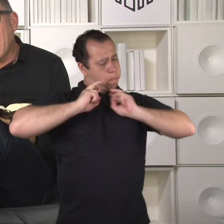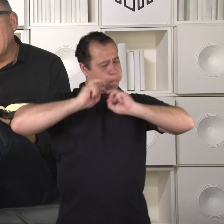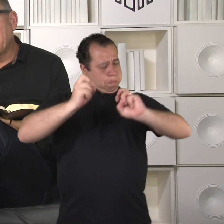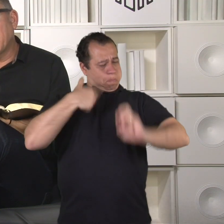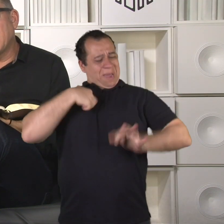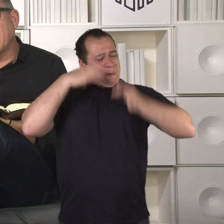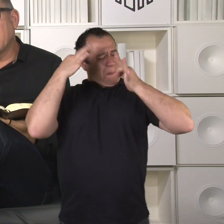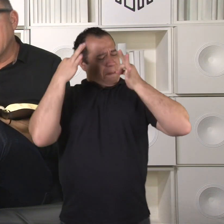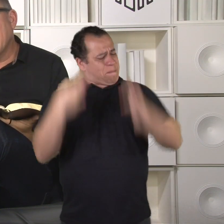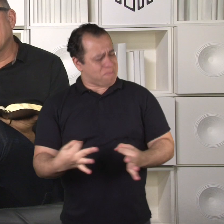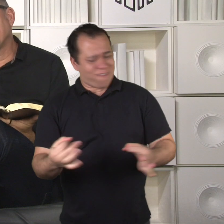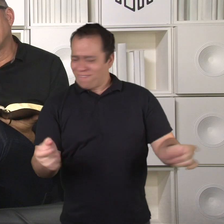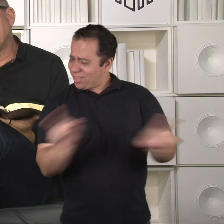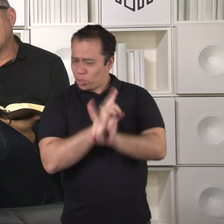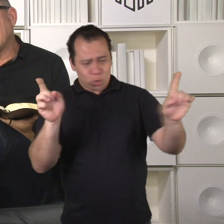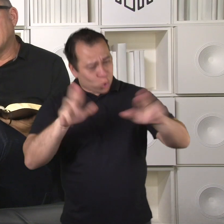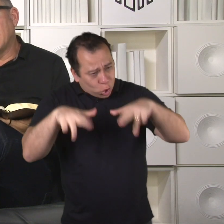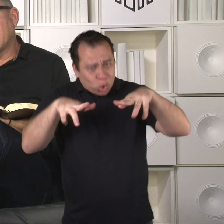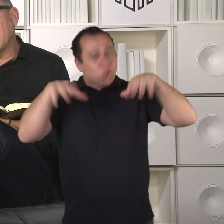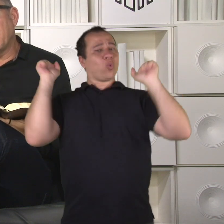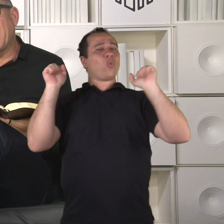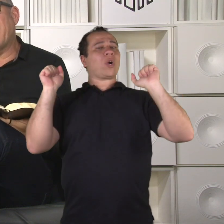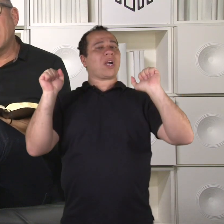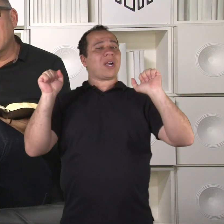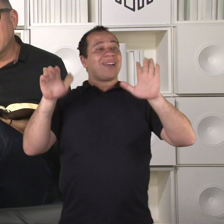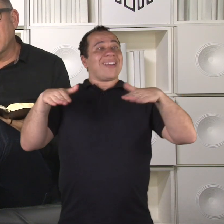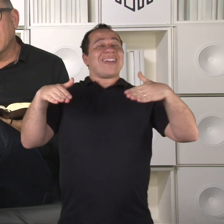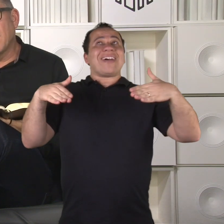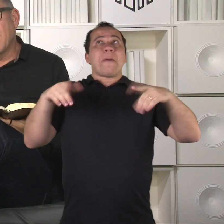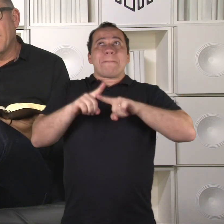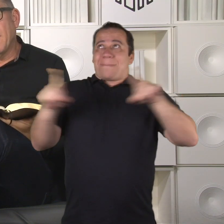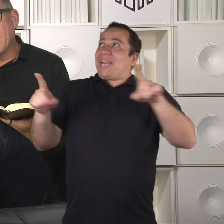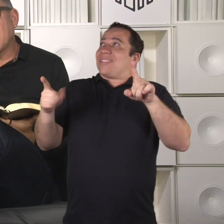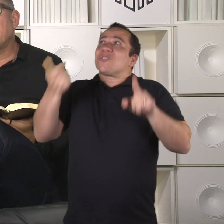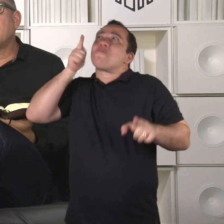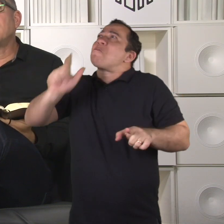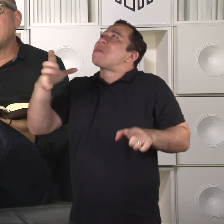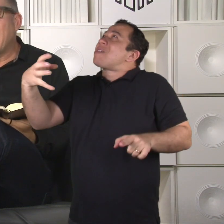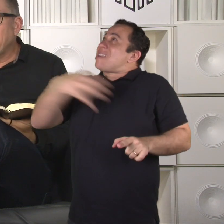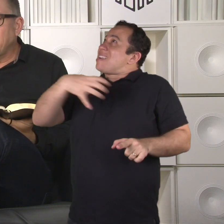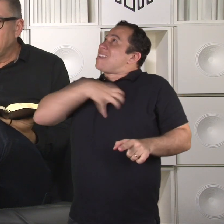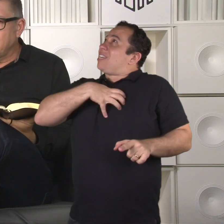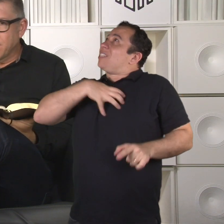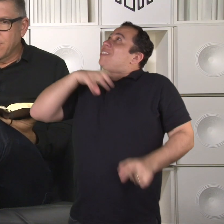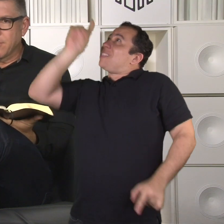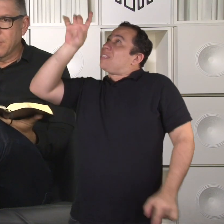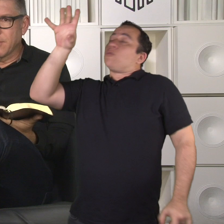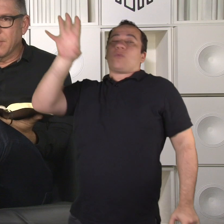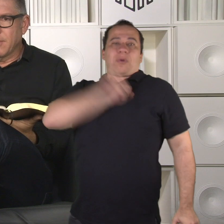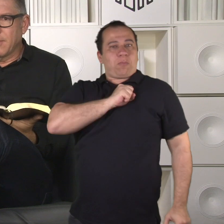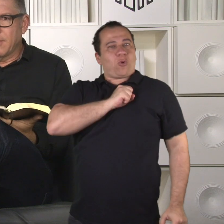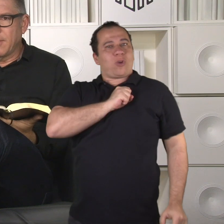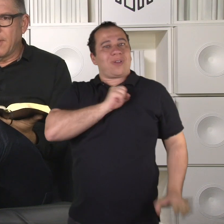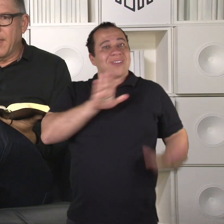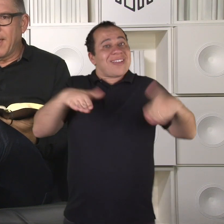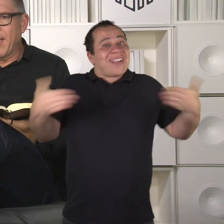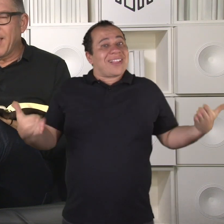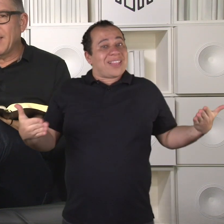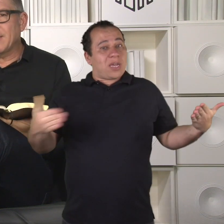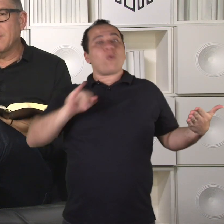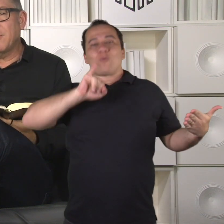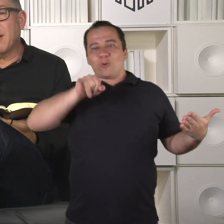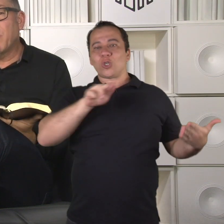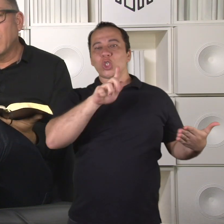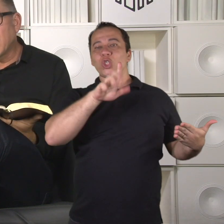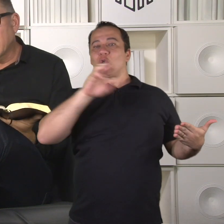Deus, amada por Deus, mesmo não sendo perfeitos, esse é o jugo leve de Jesus. É